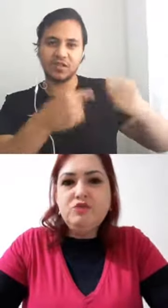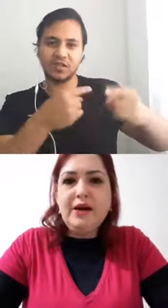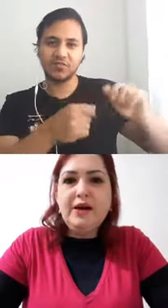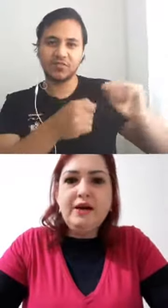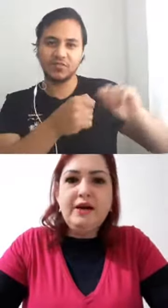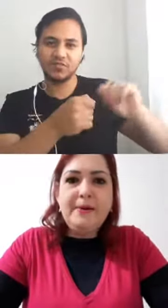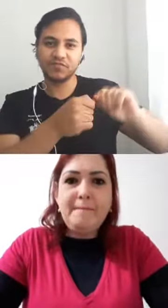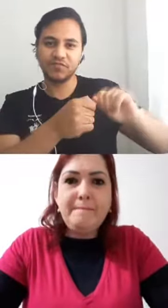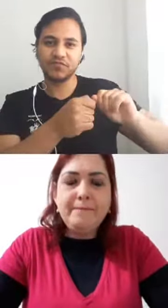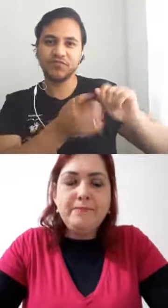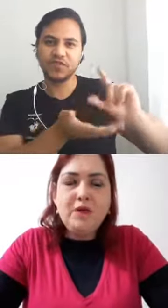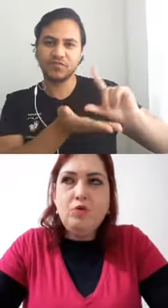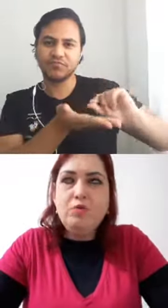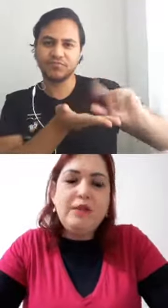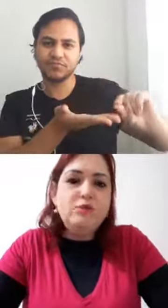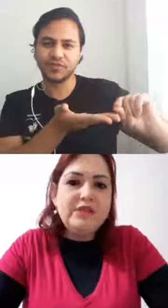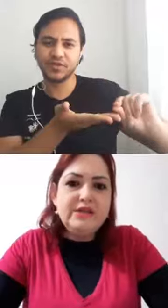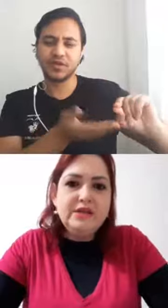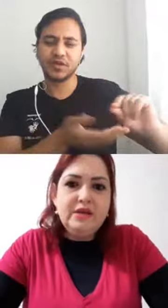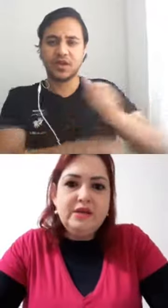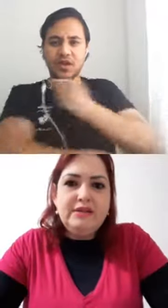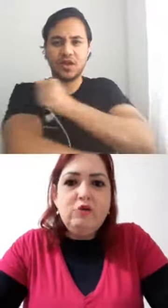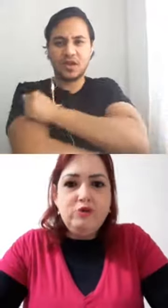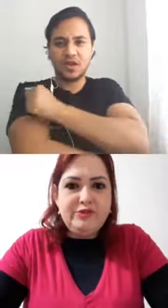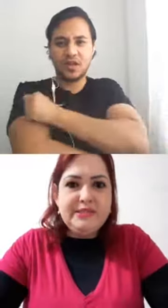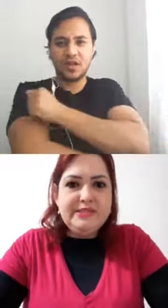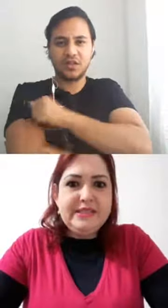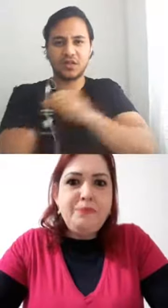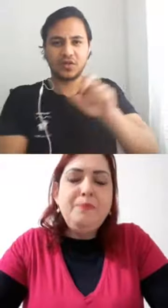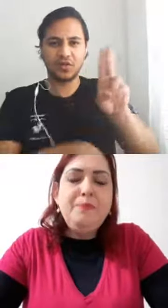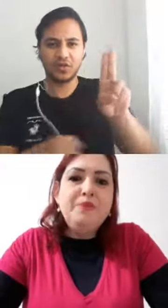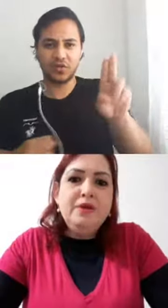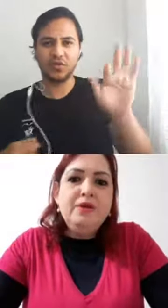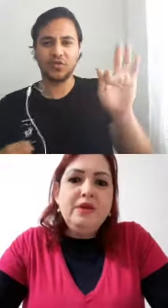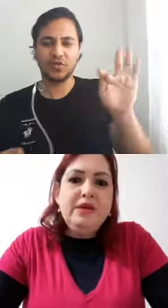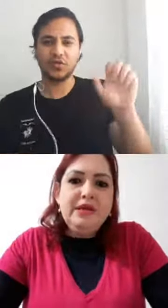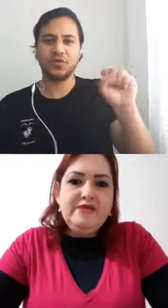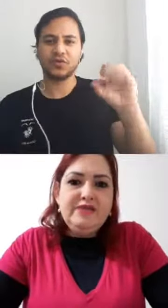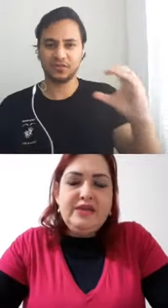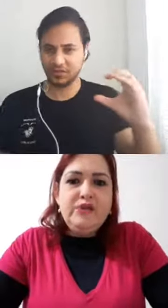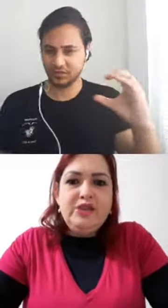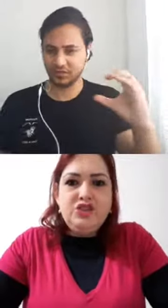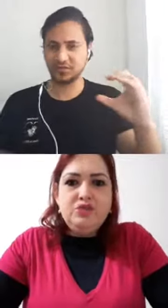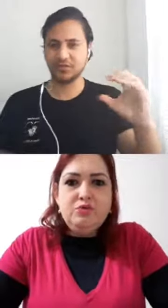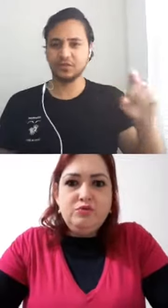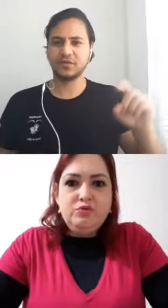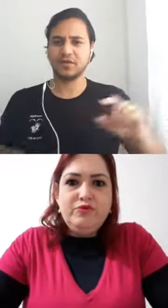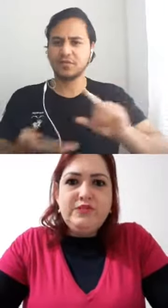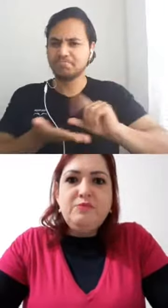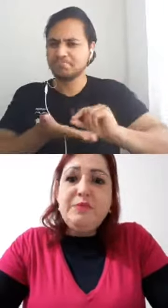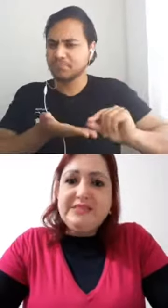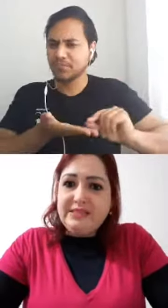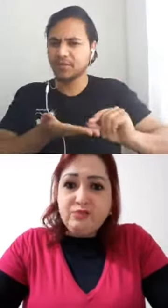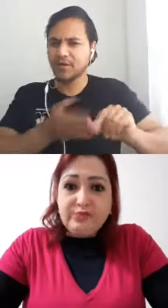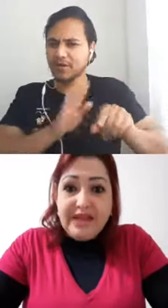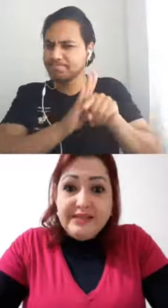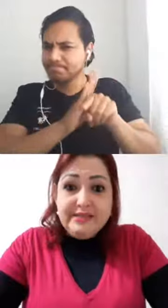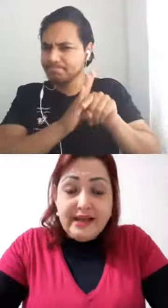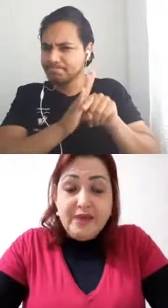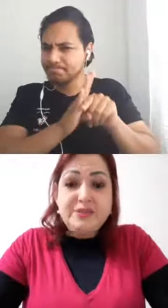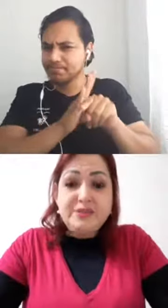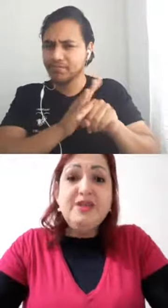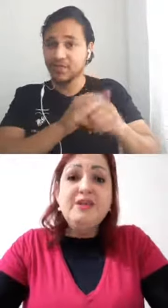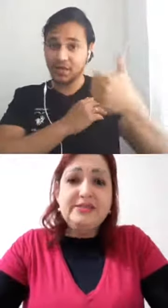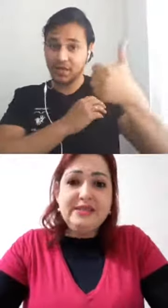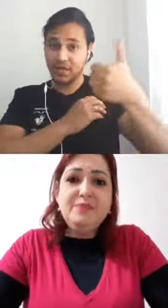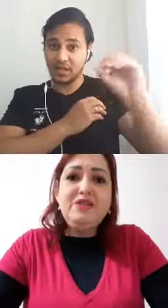de uma aluna da UFSC, sabe? E fizeram um artigo fizeram uma pesquisa com 10